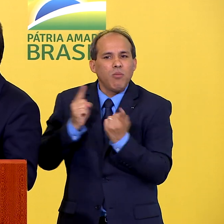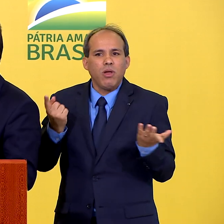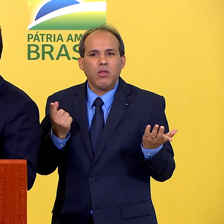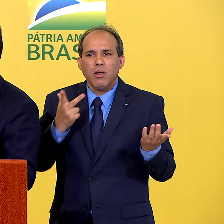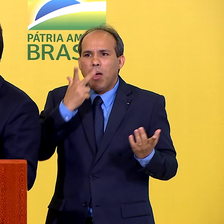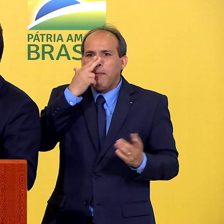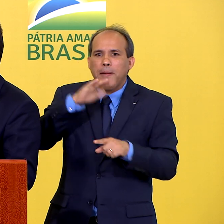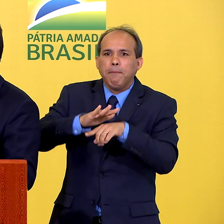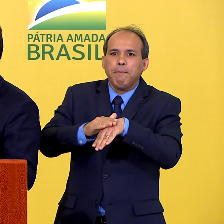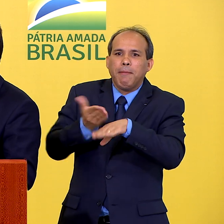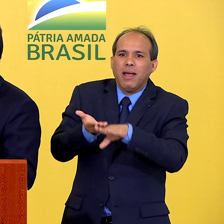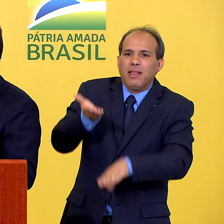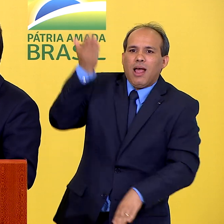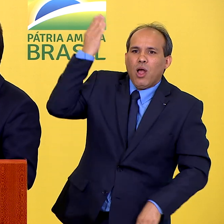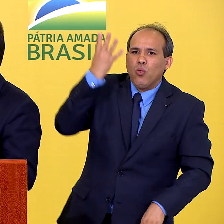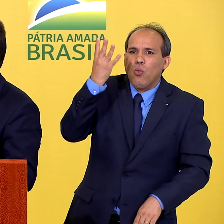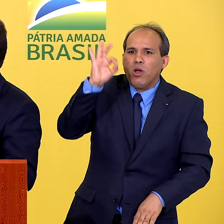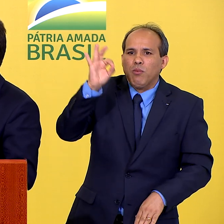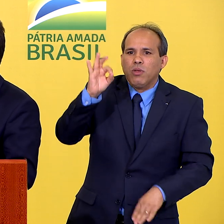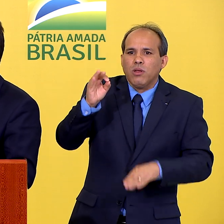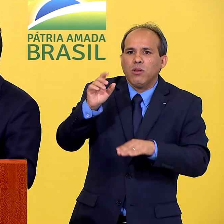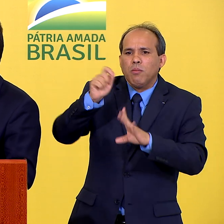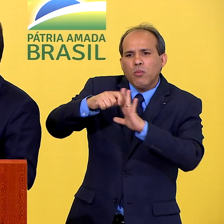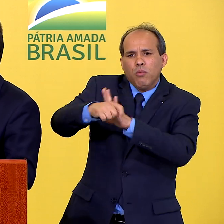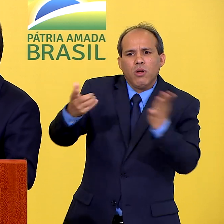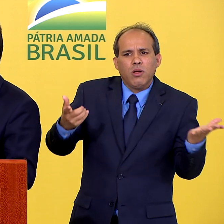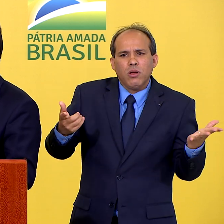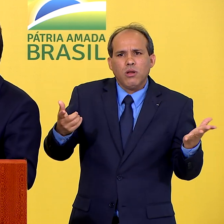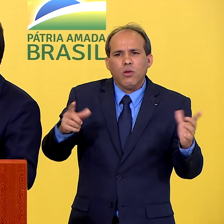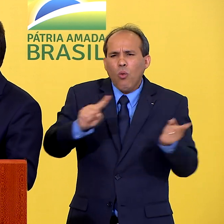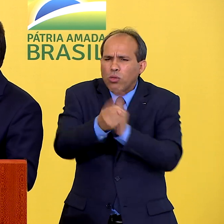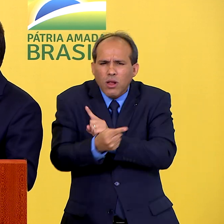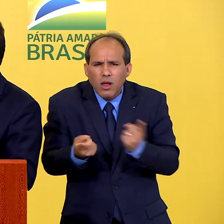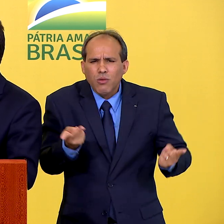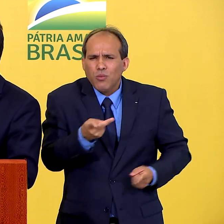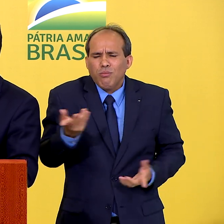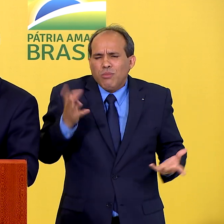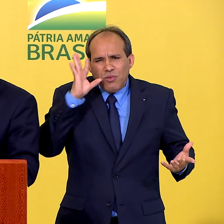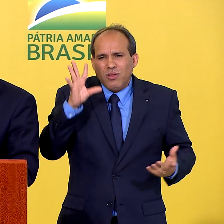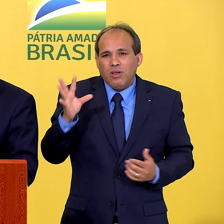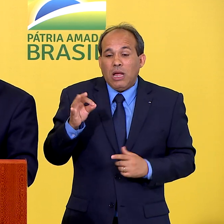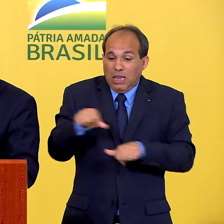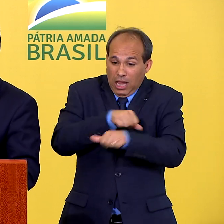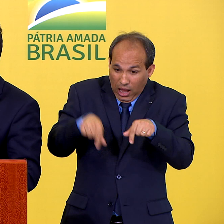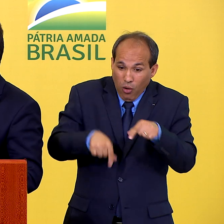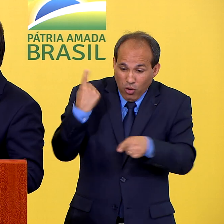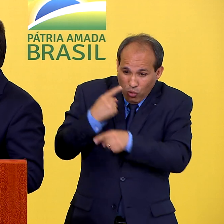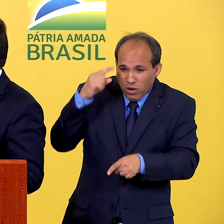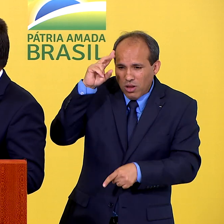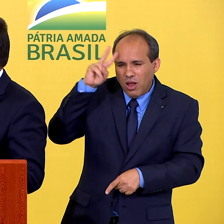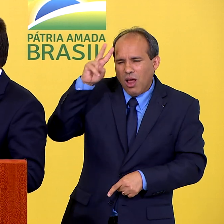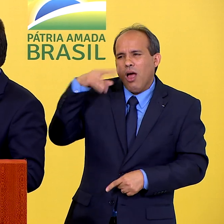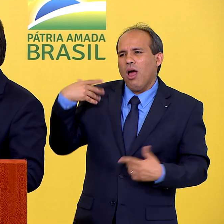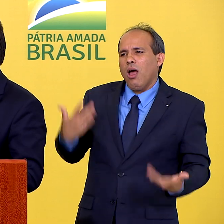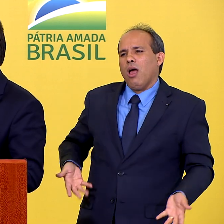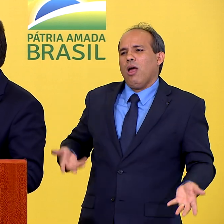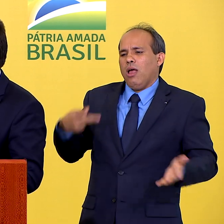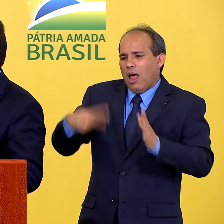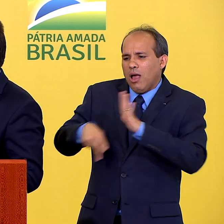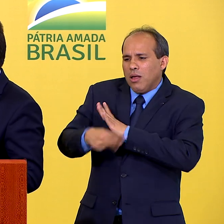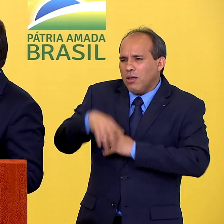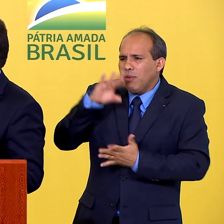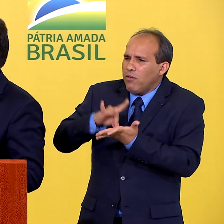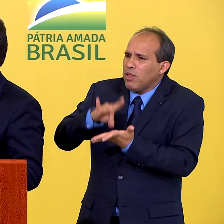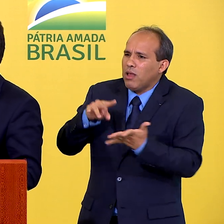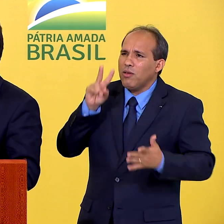de 4% ao mês. Pessoas que muitas vezes, e essa é a história que nós encontramos, na realidade do nosso Brasil,